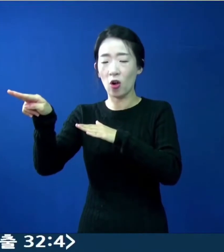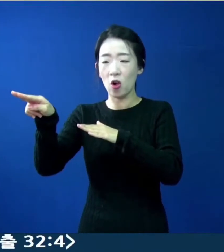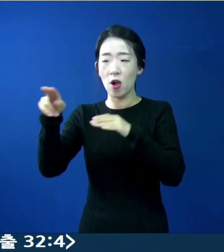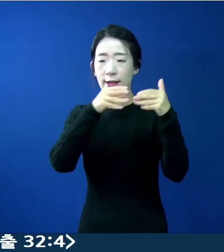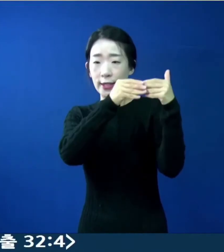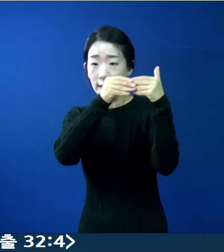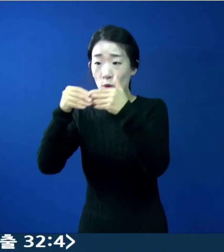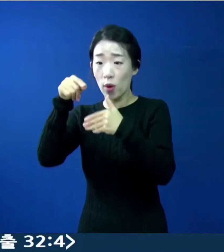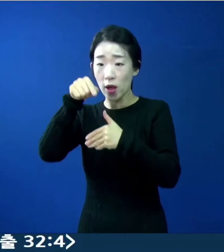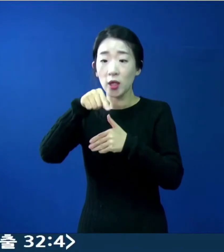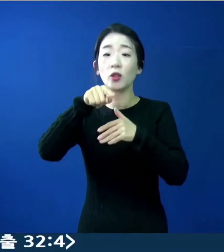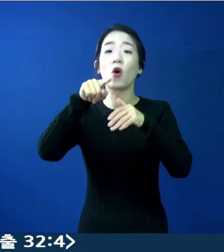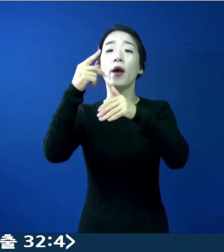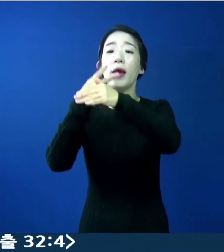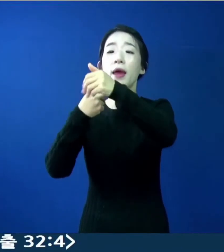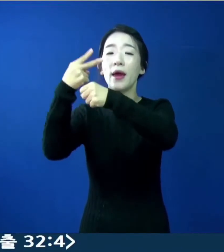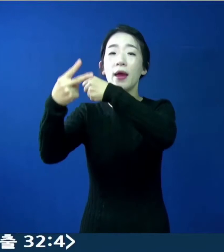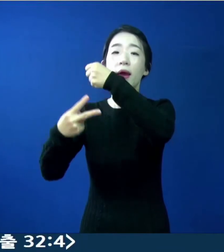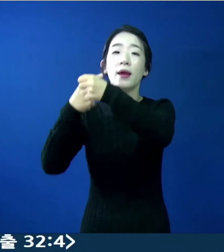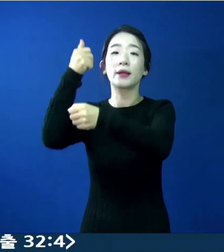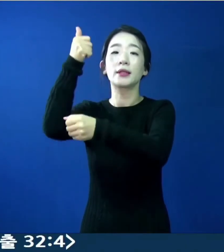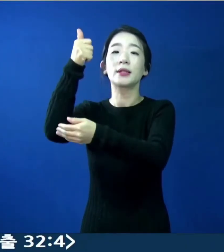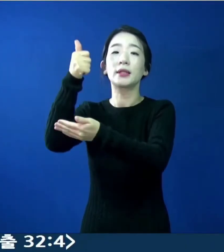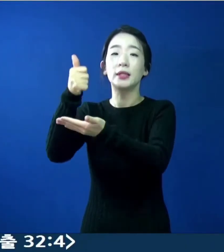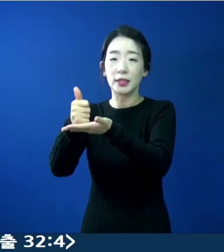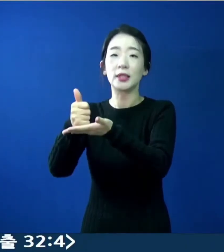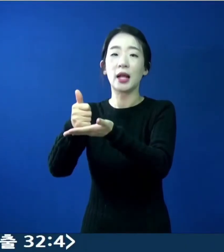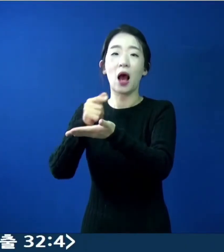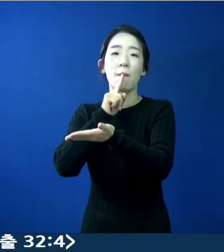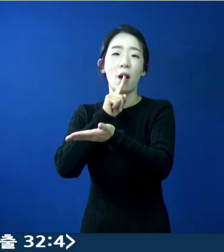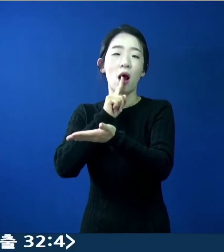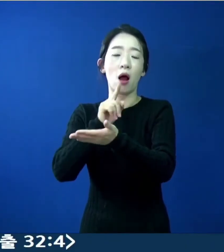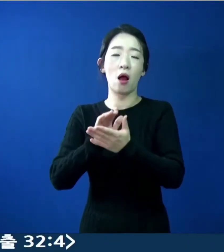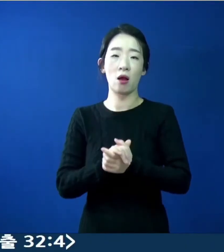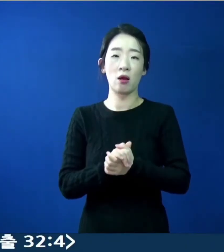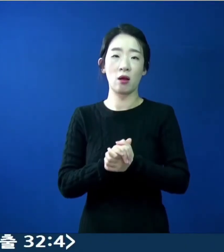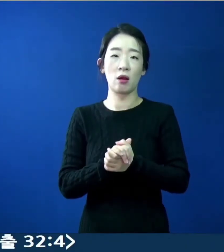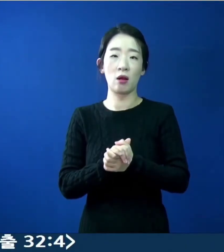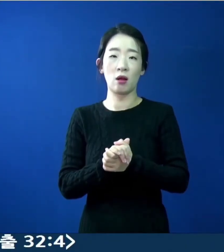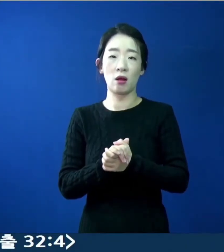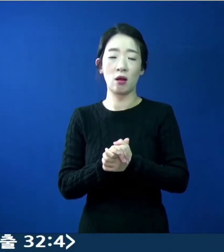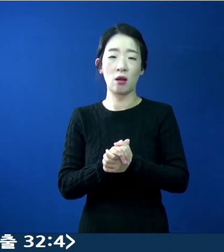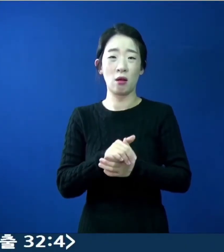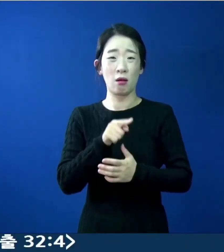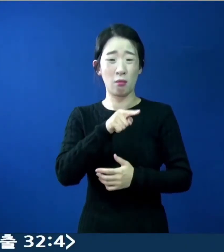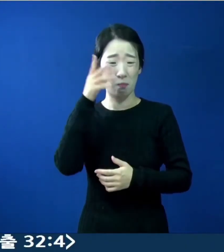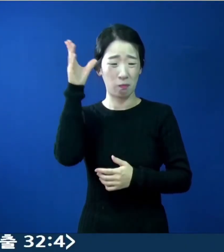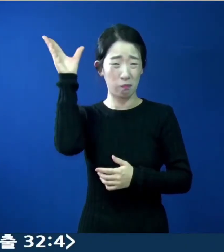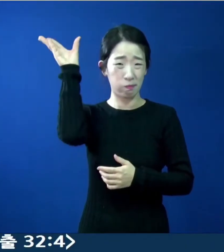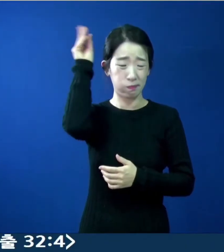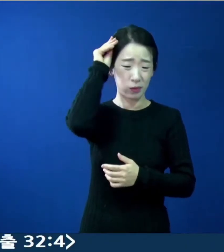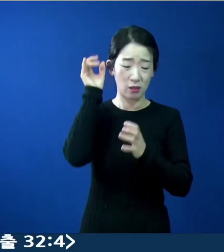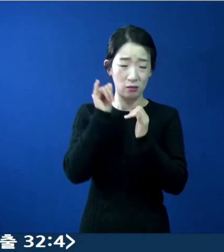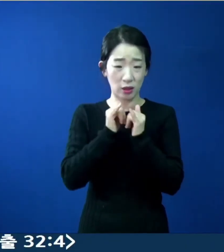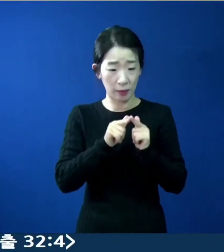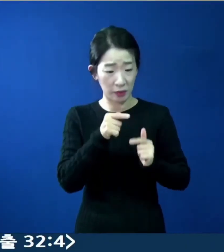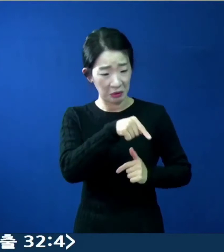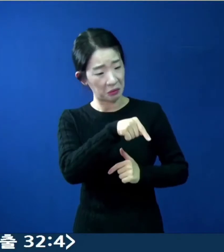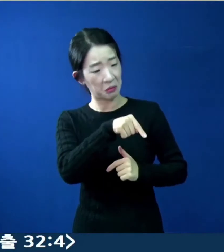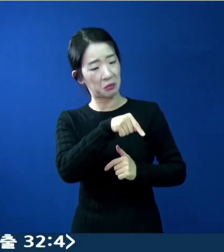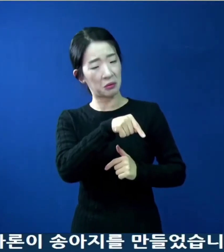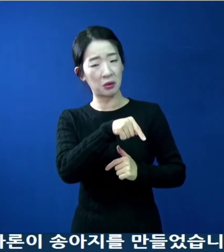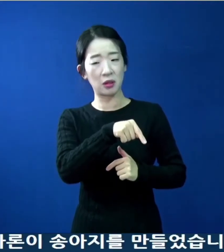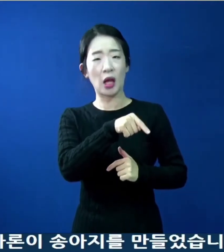너희의 신이로다 하는지라. 여러분이 잘 보시면요, 일부 몰지각한 사람들은